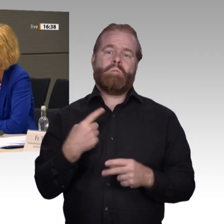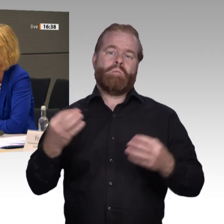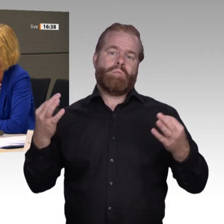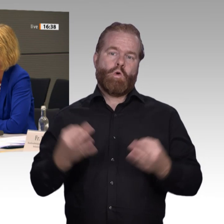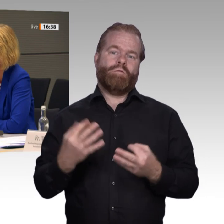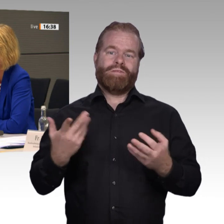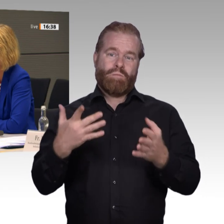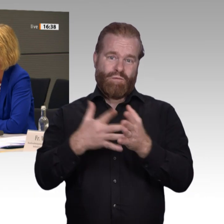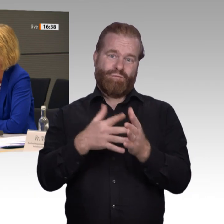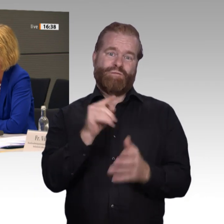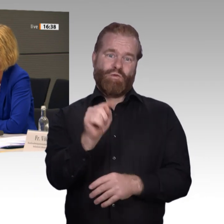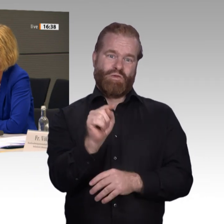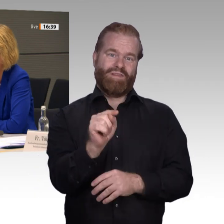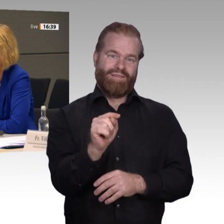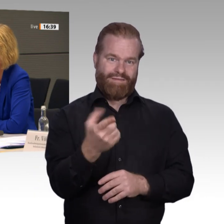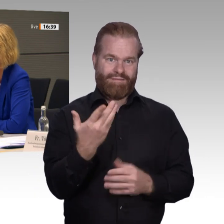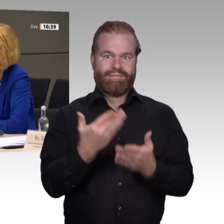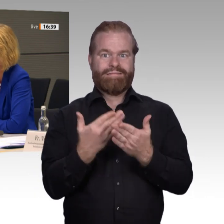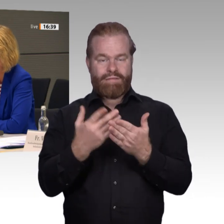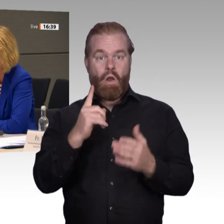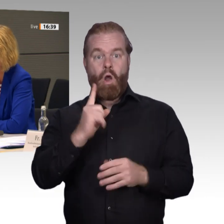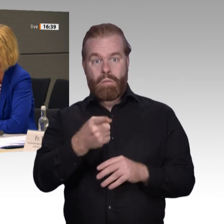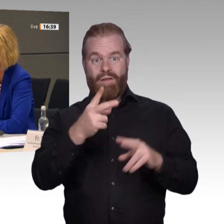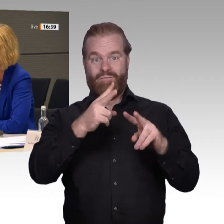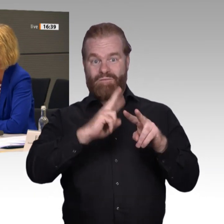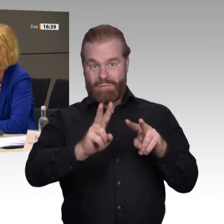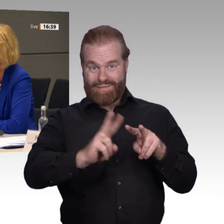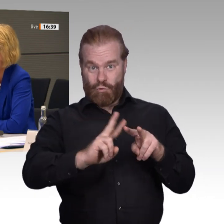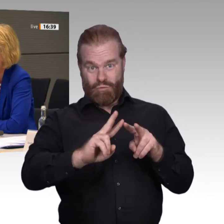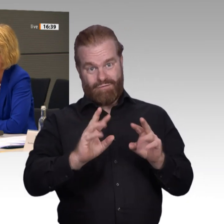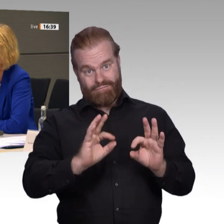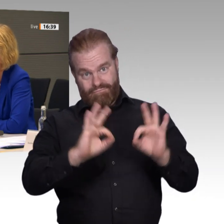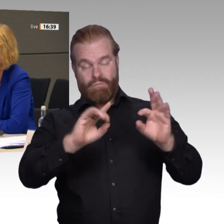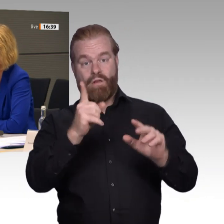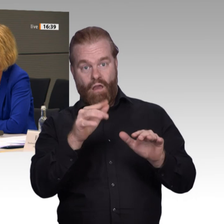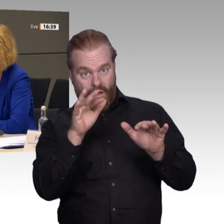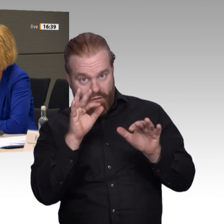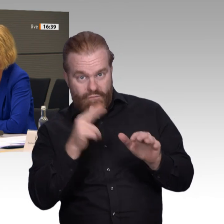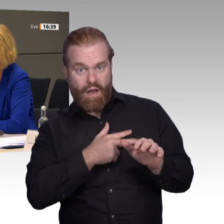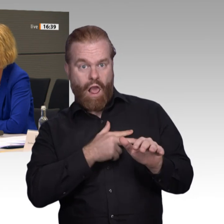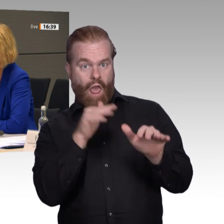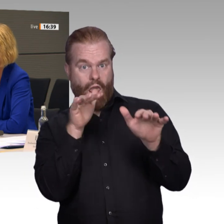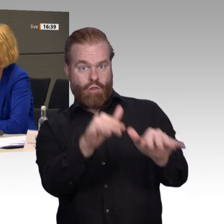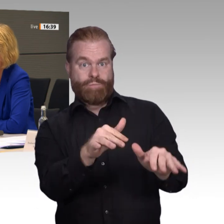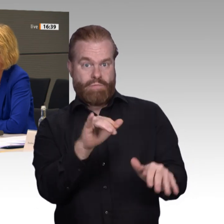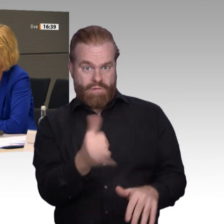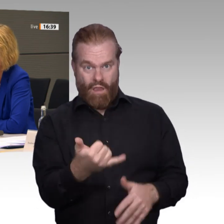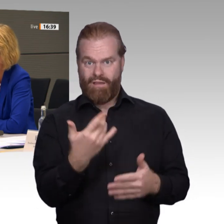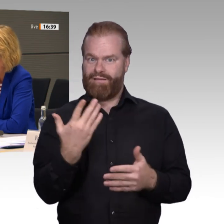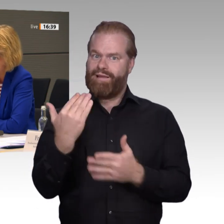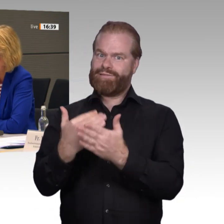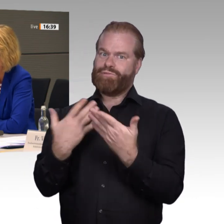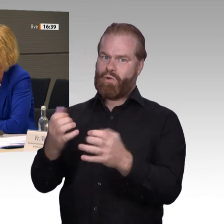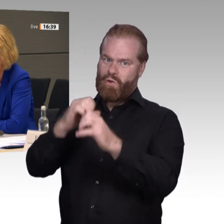auch dass die Leistungserbringer mit einbezogen werden, wie das im Teilhabeplanverfahren. Also es gibt ja einige Punkte, die noch